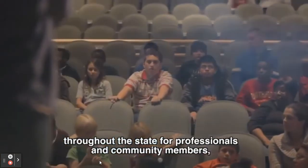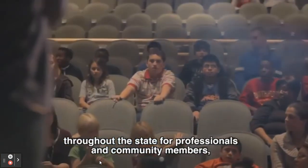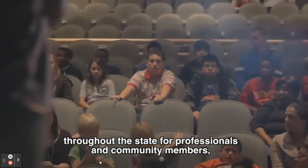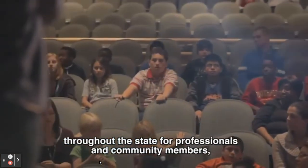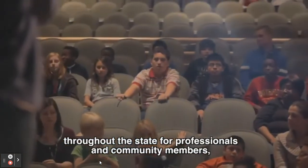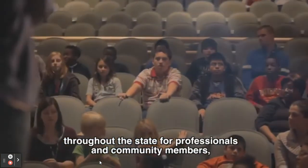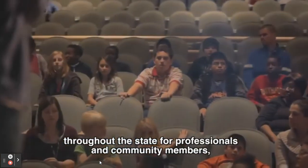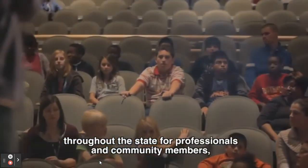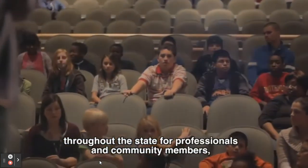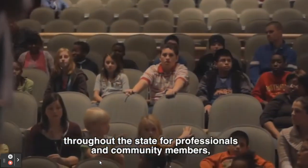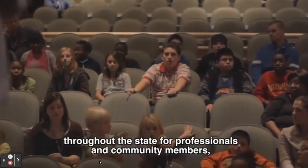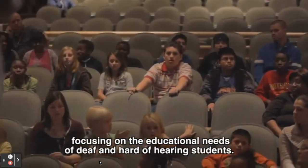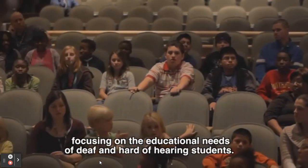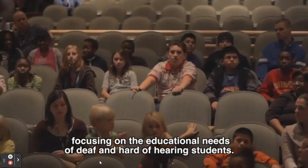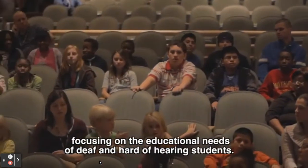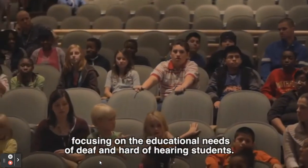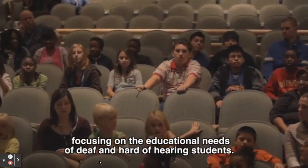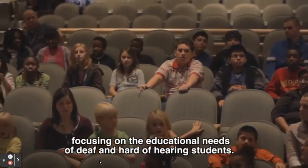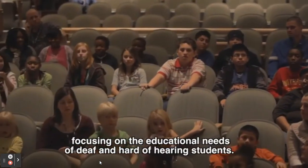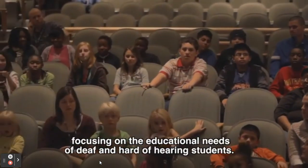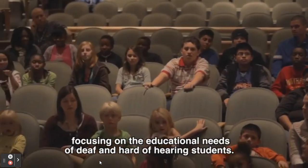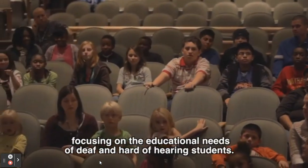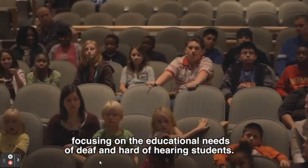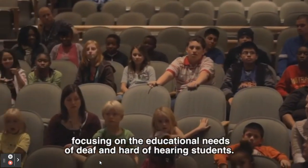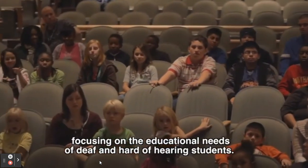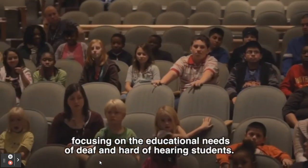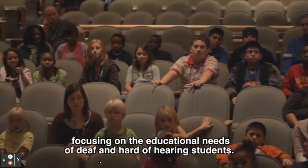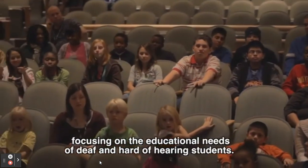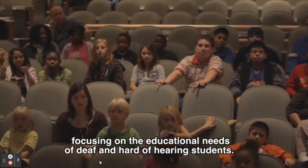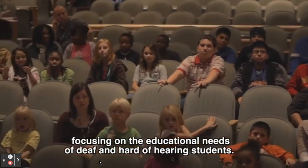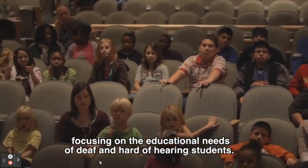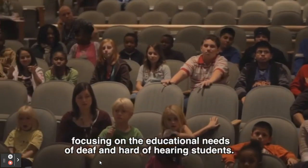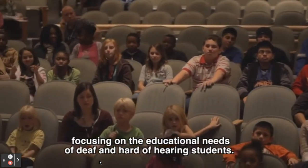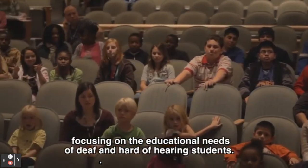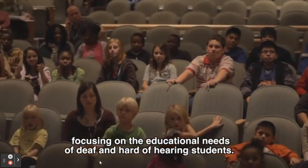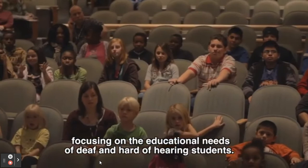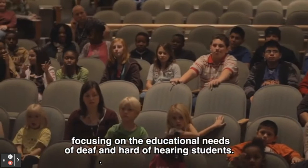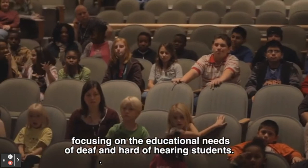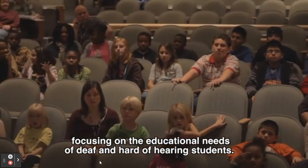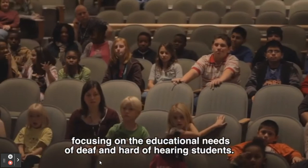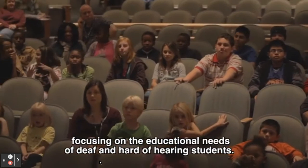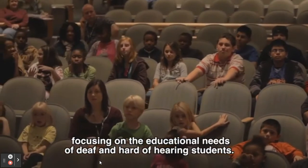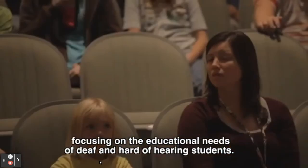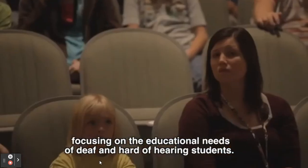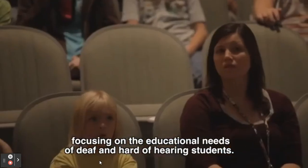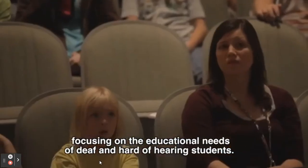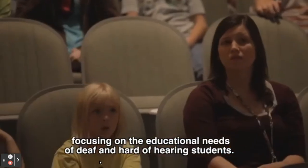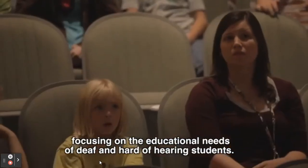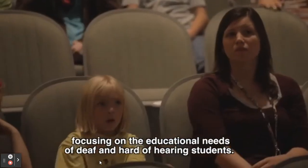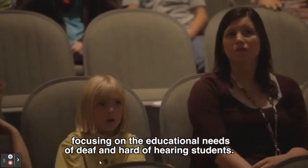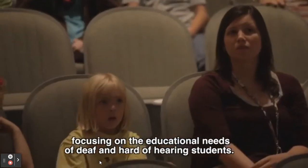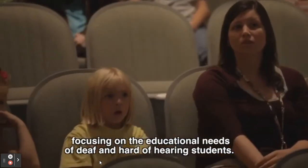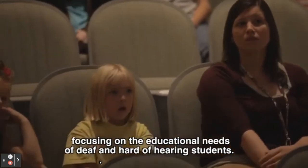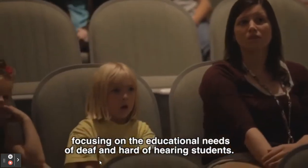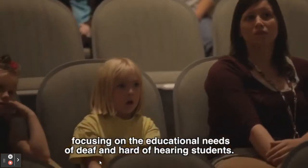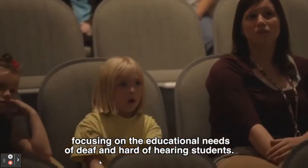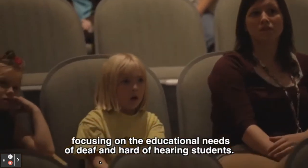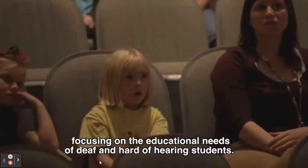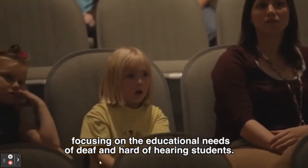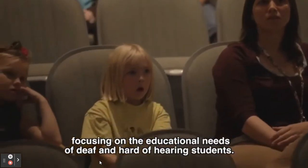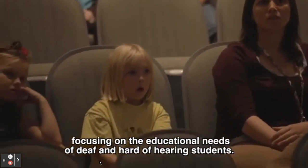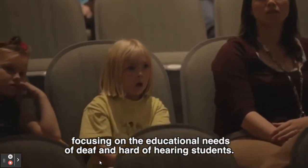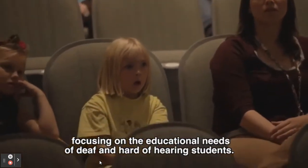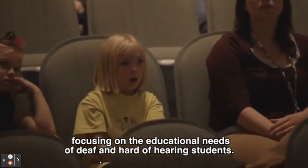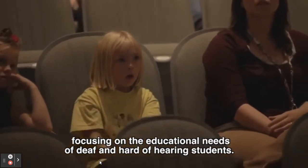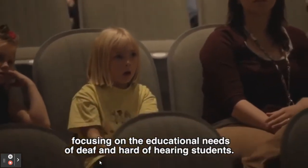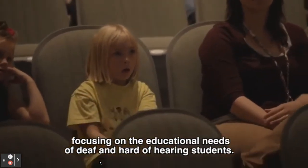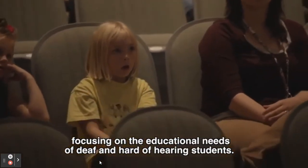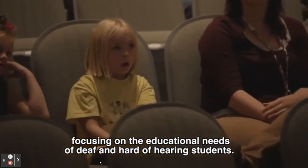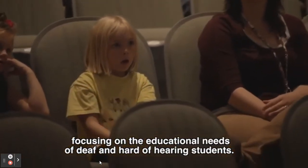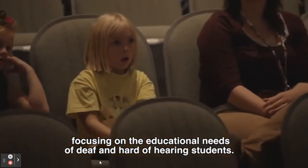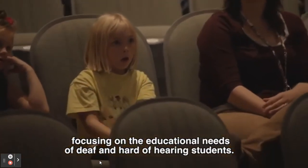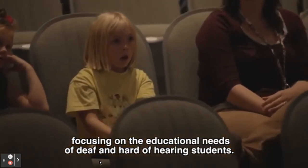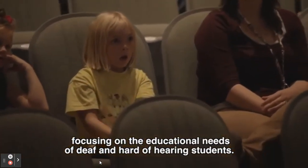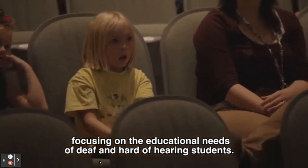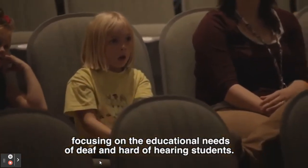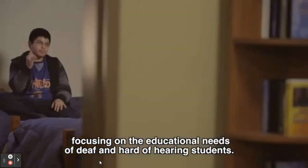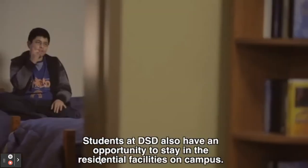miembros de la comunidad, enfocando en las necesidades educacionales de estudiantes sordos. Estudiantes